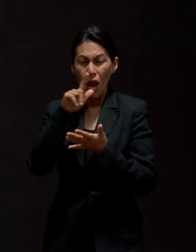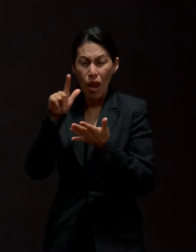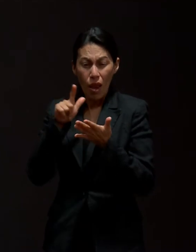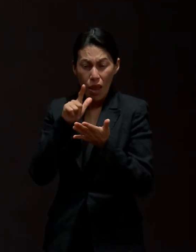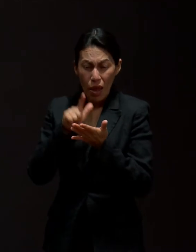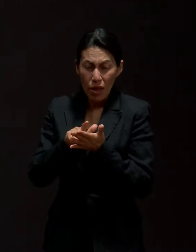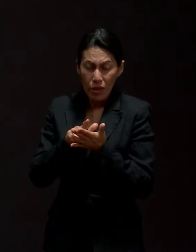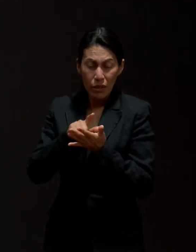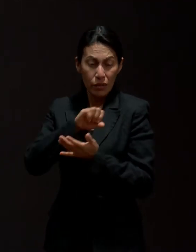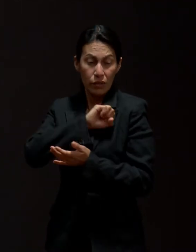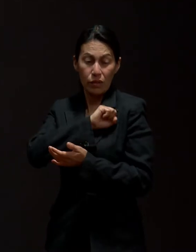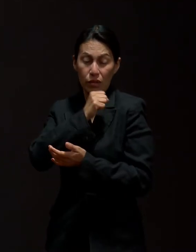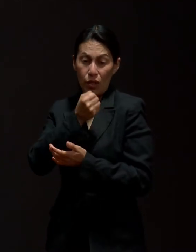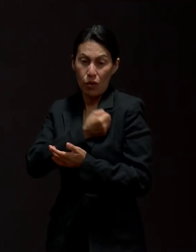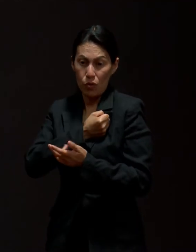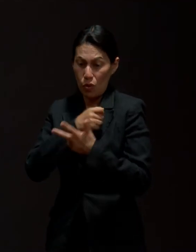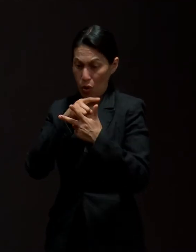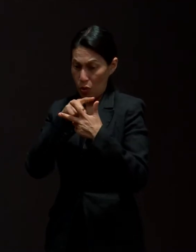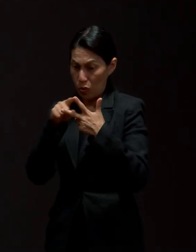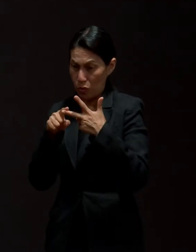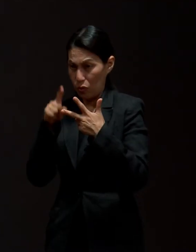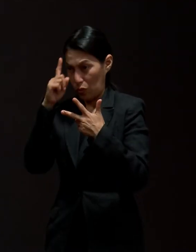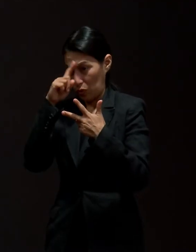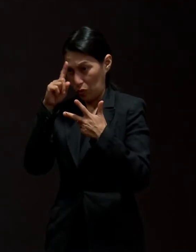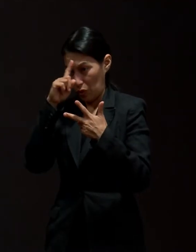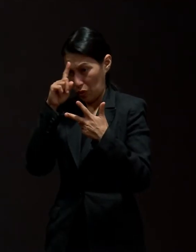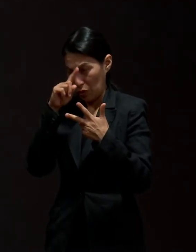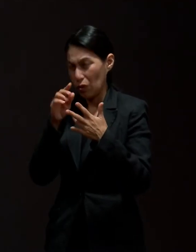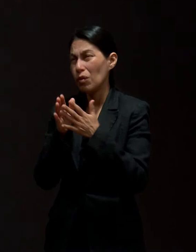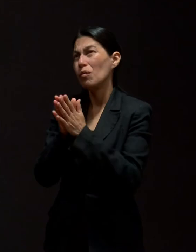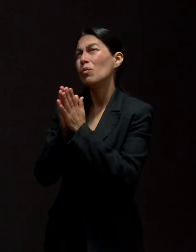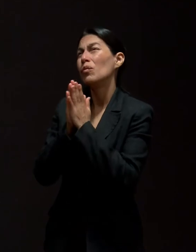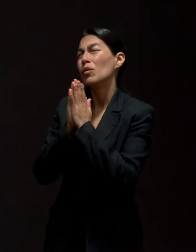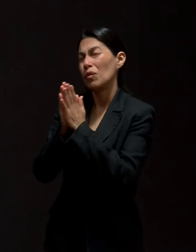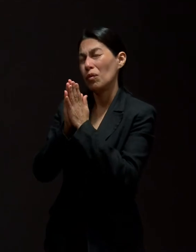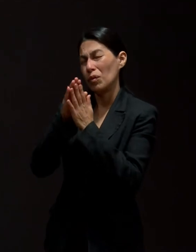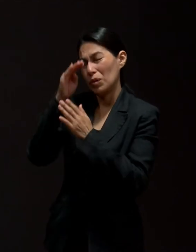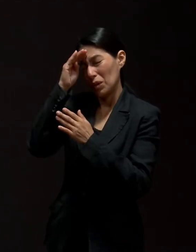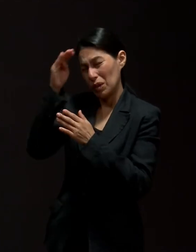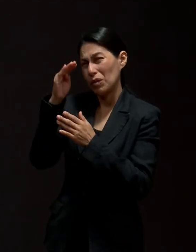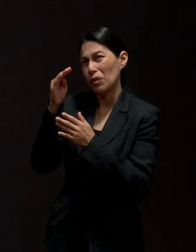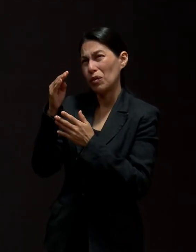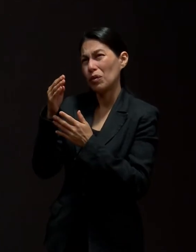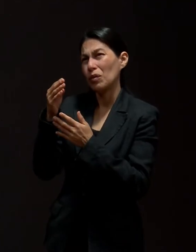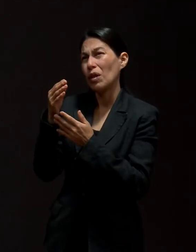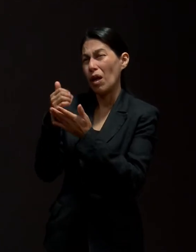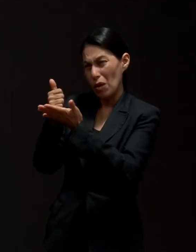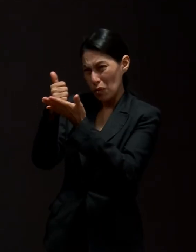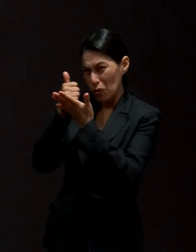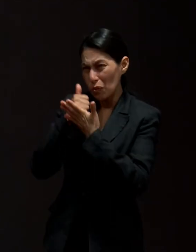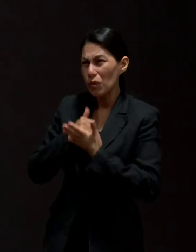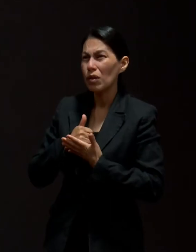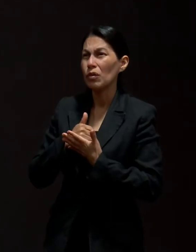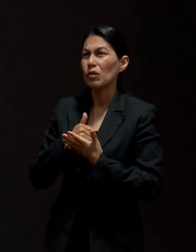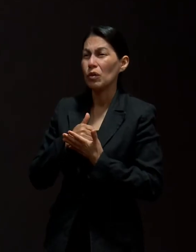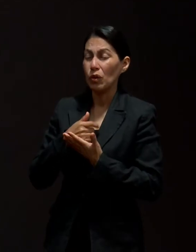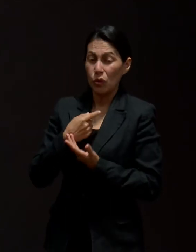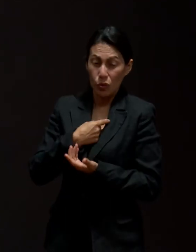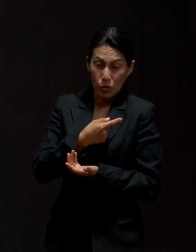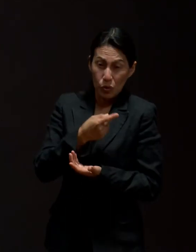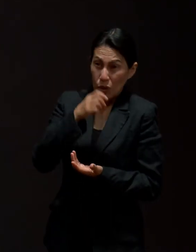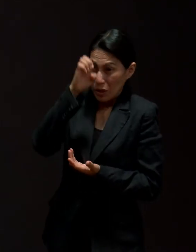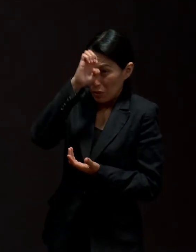ilustraciones sobre las ocho leyes de la salud, le pedimos al Señor que utilice